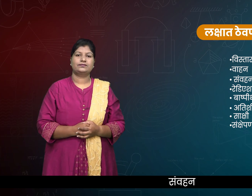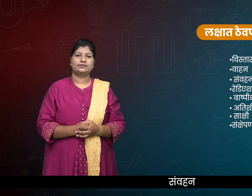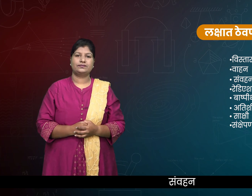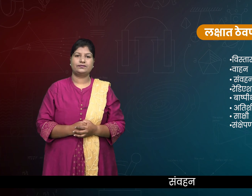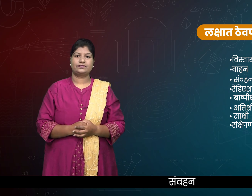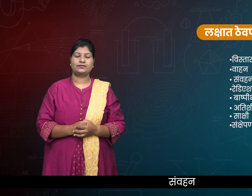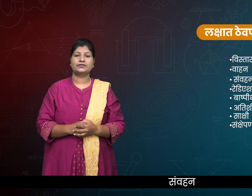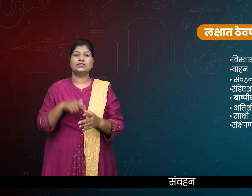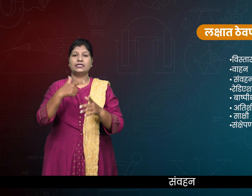संवहन,